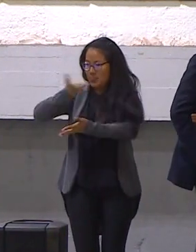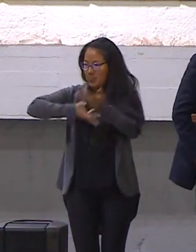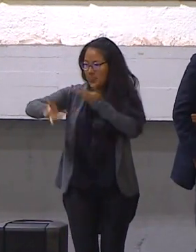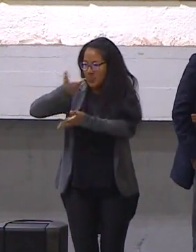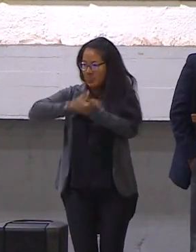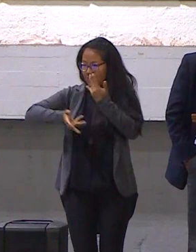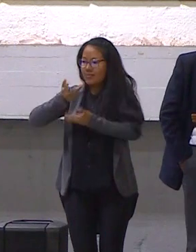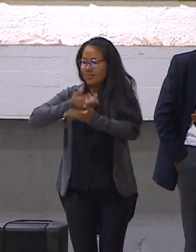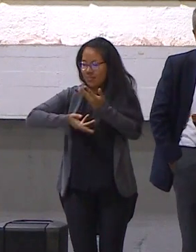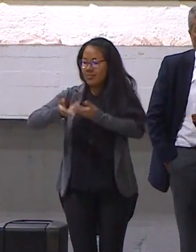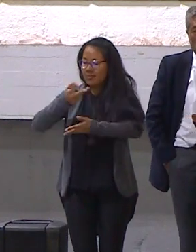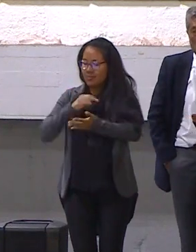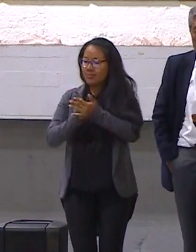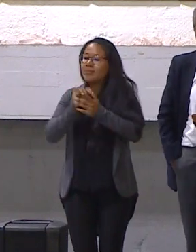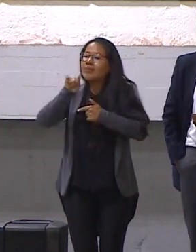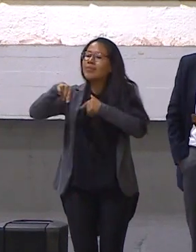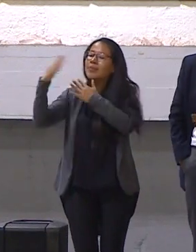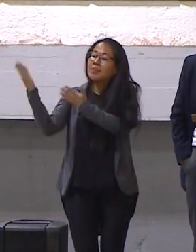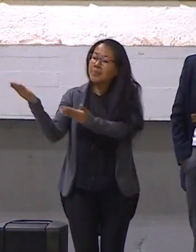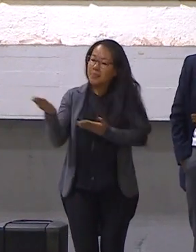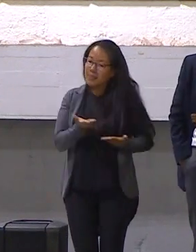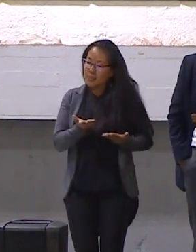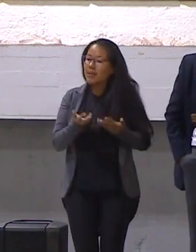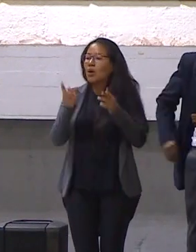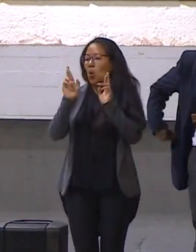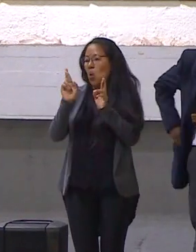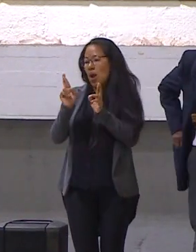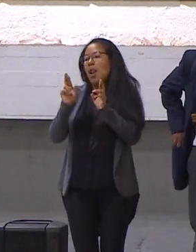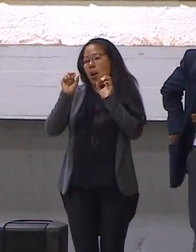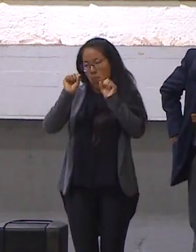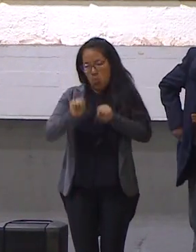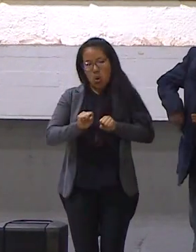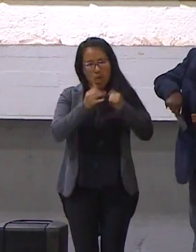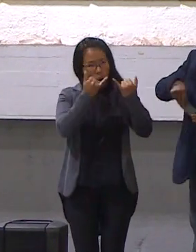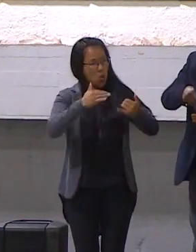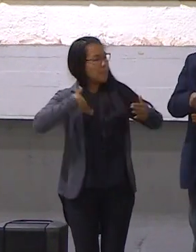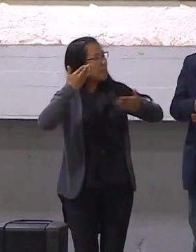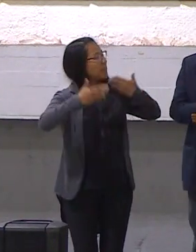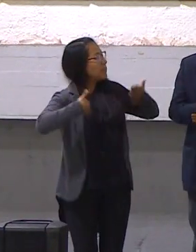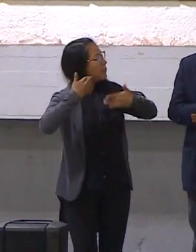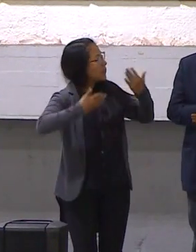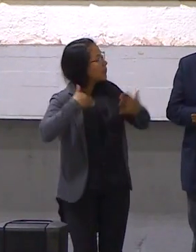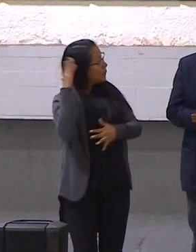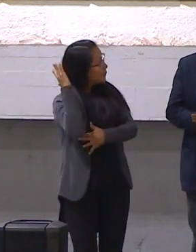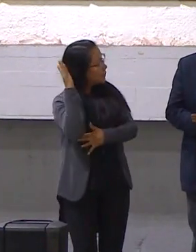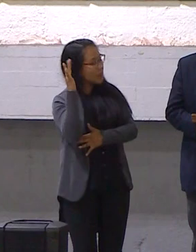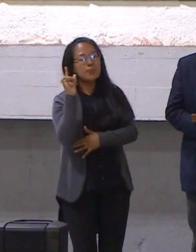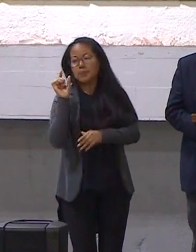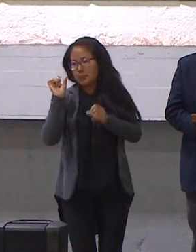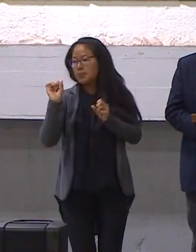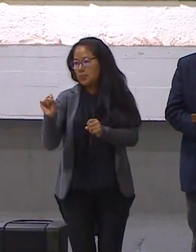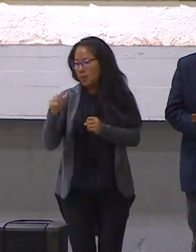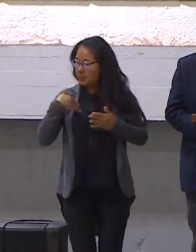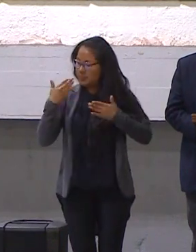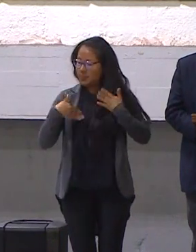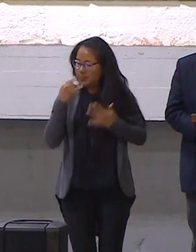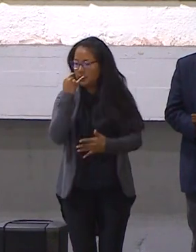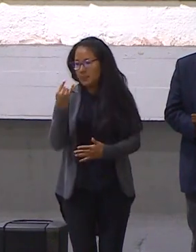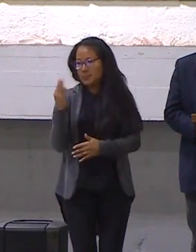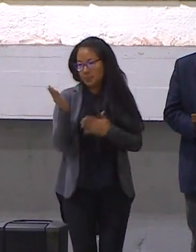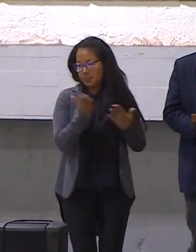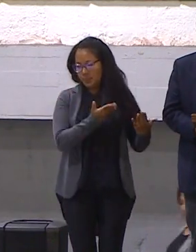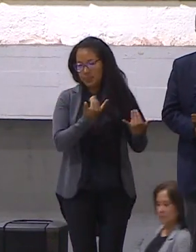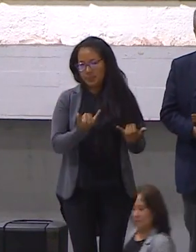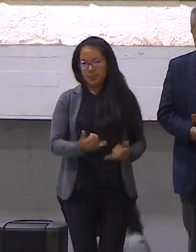le doy la bienvenida y espero en disfruten de esta emocionante evento que se está dando aquí en estos